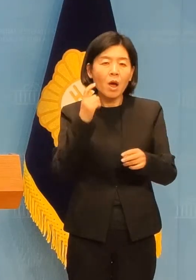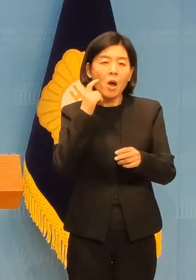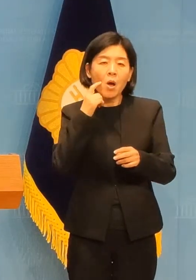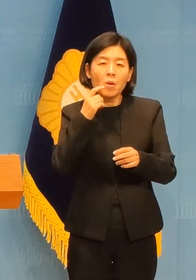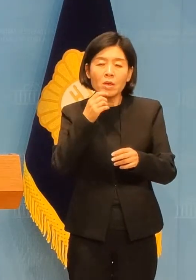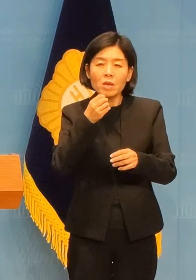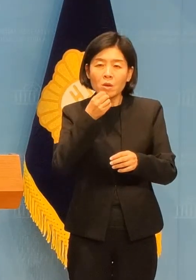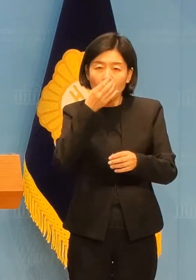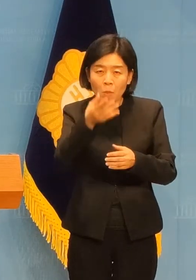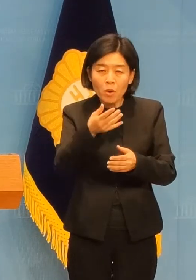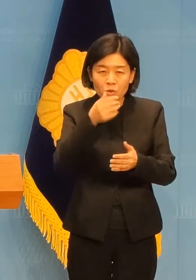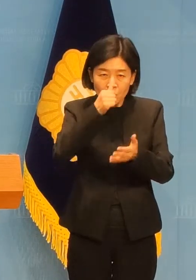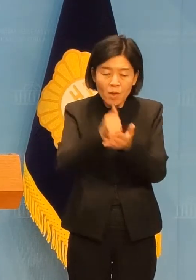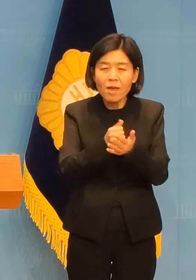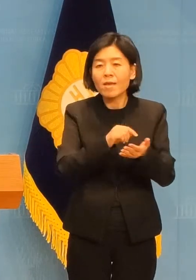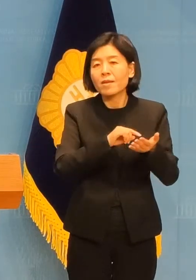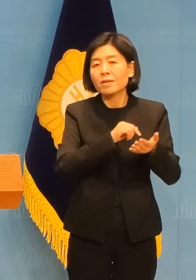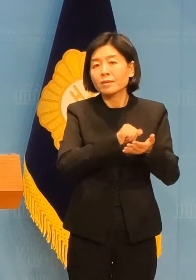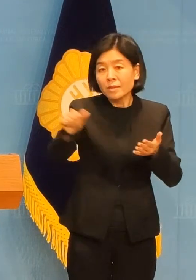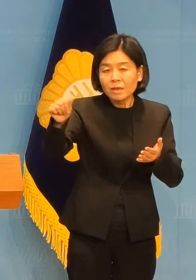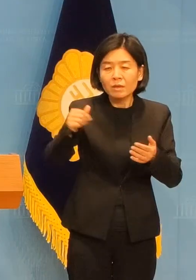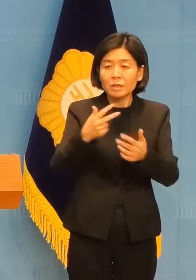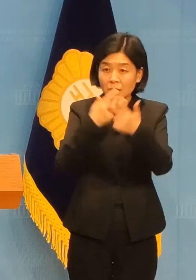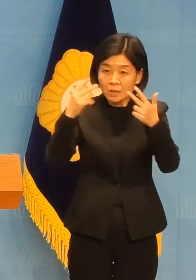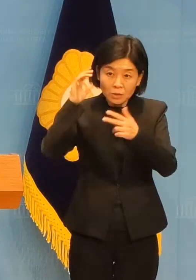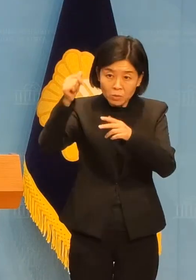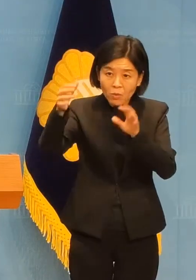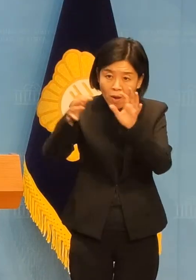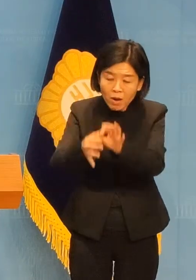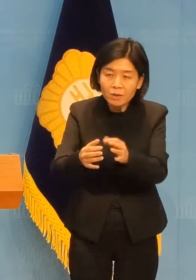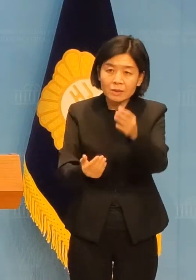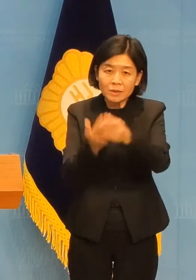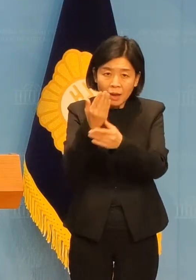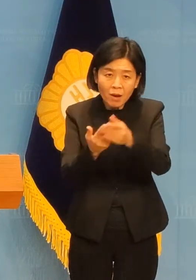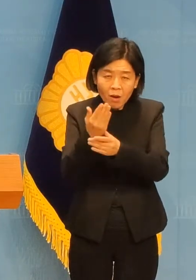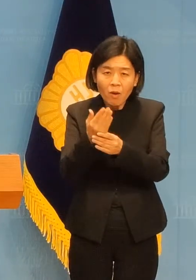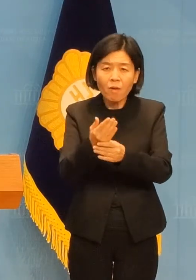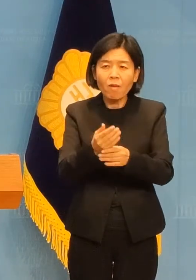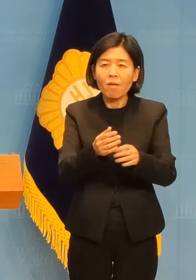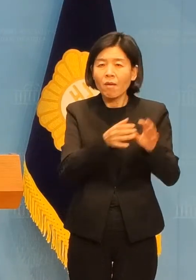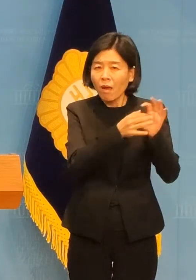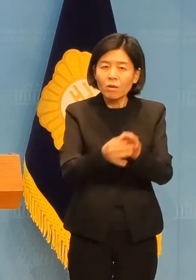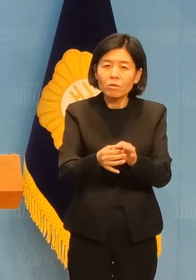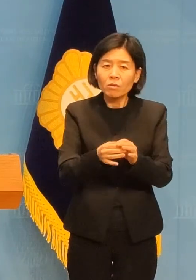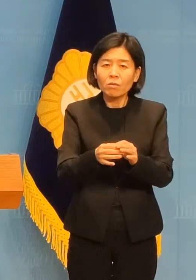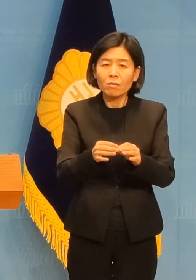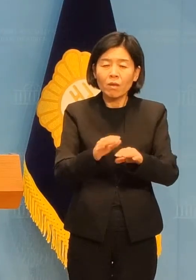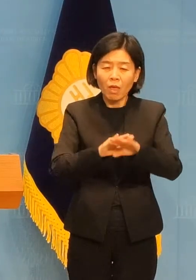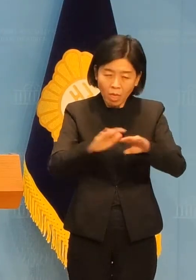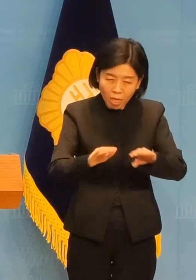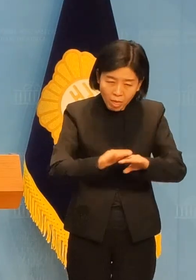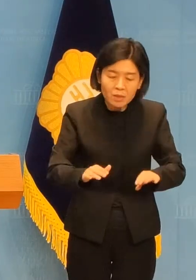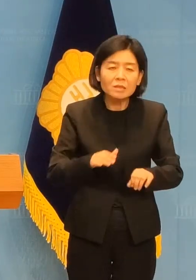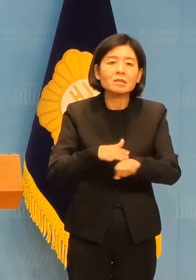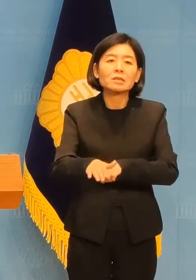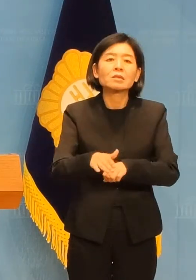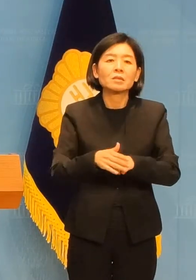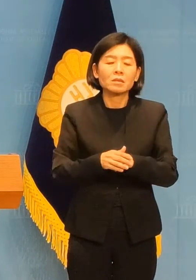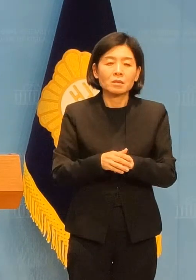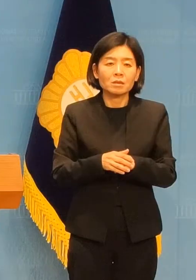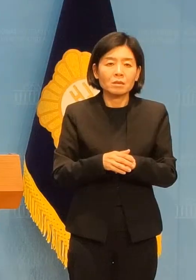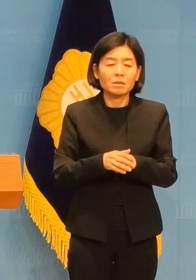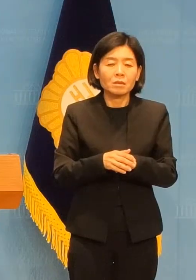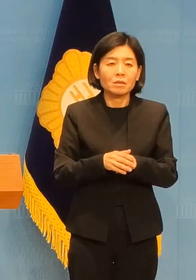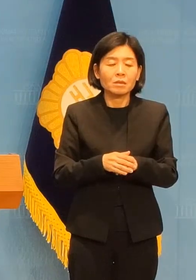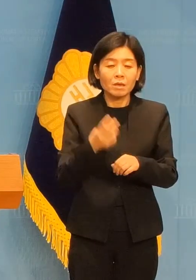삭제는 이재명 대통령 관련 사건을 면소 처리할 수 있도록 하는 입법입니다.